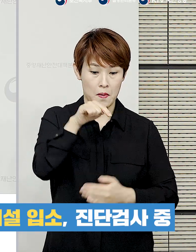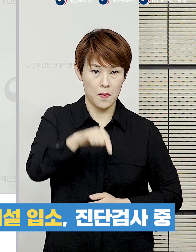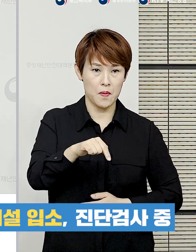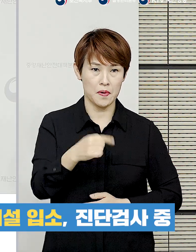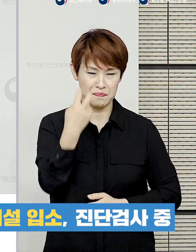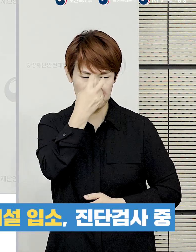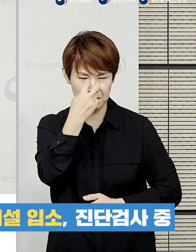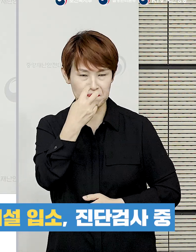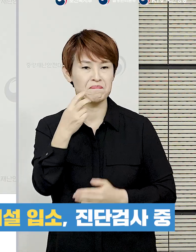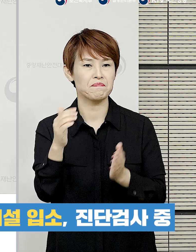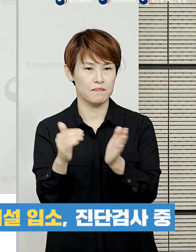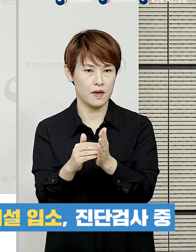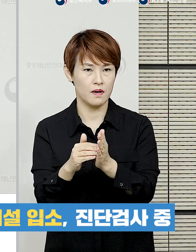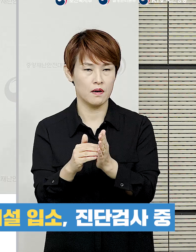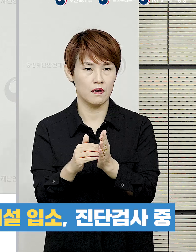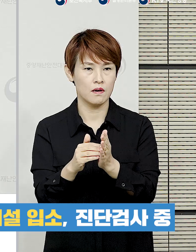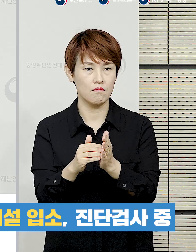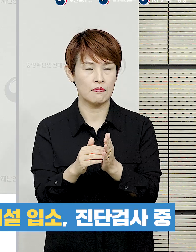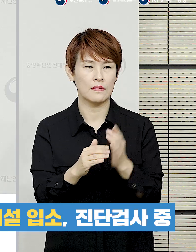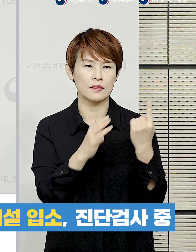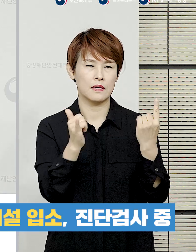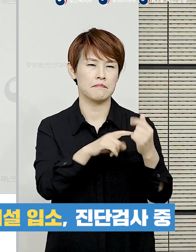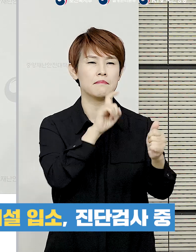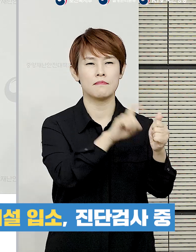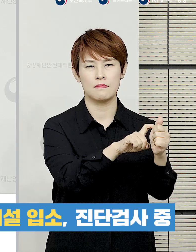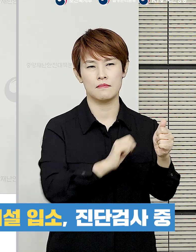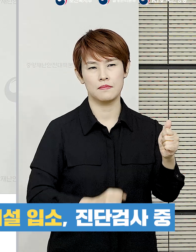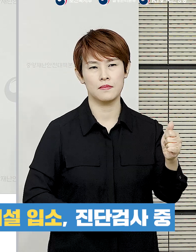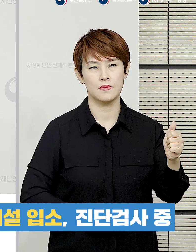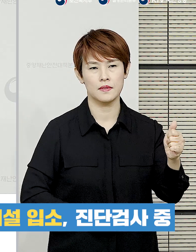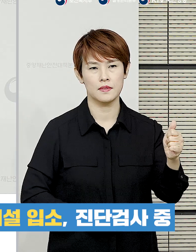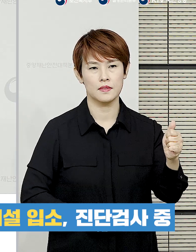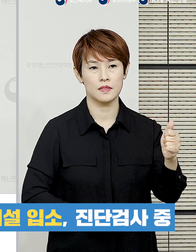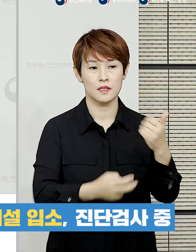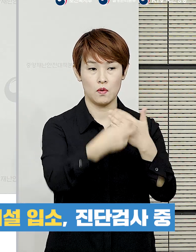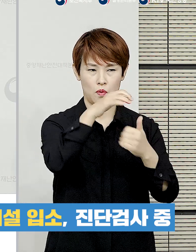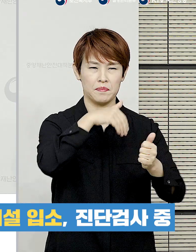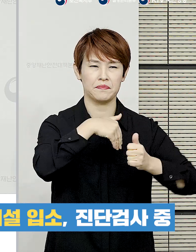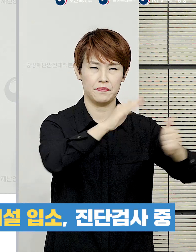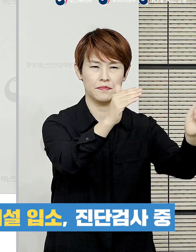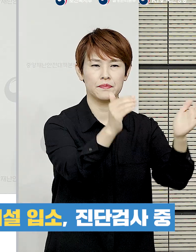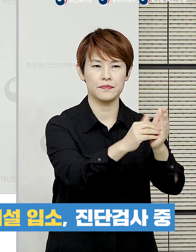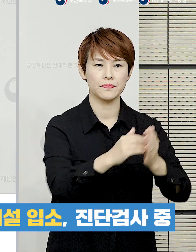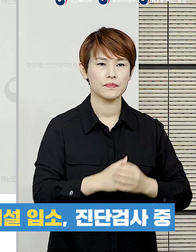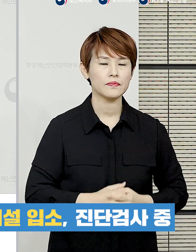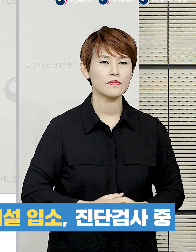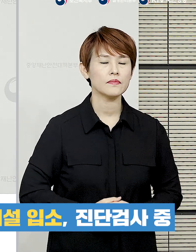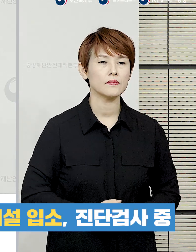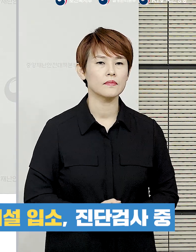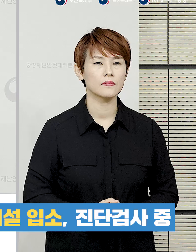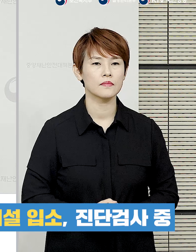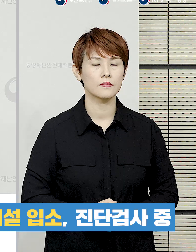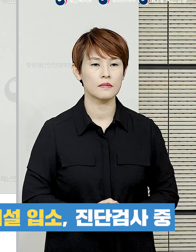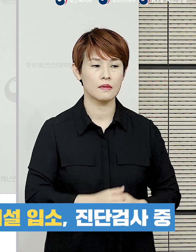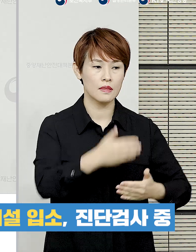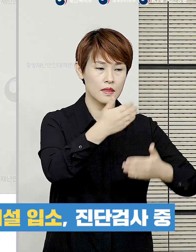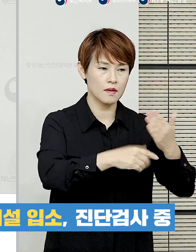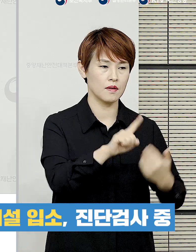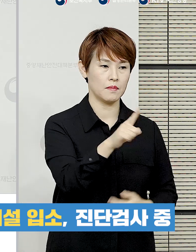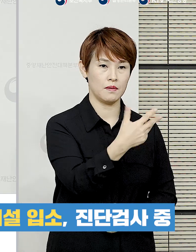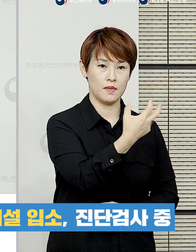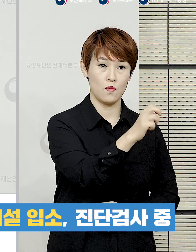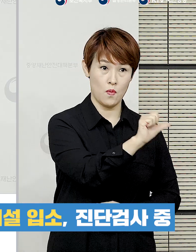선별진료소에서 코로나19 진단검사를 받았고 1명이 양성으로 확인되어 의료기관으로 이송하였습니다.